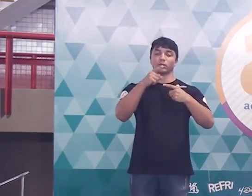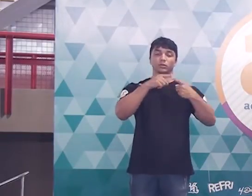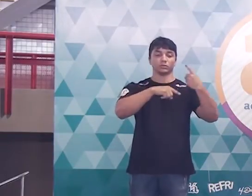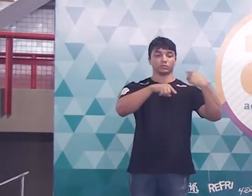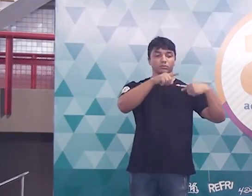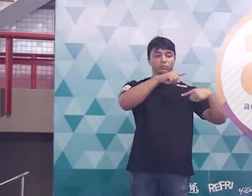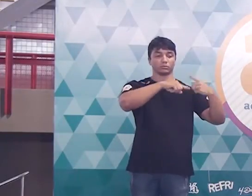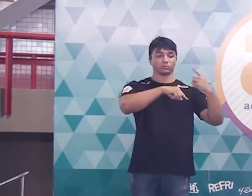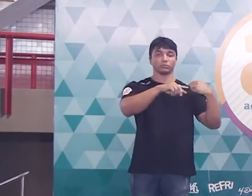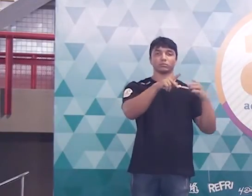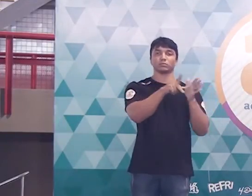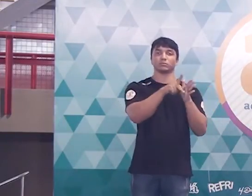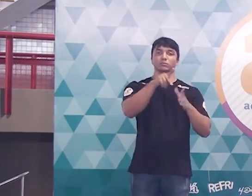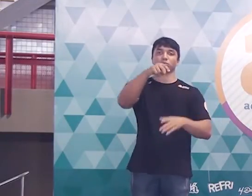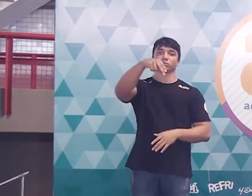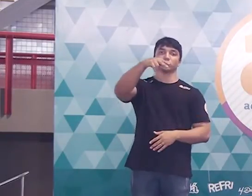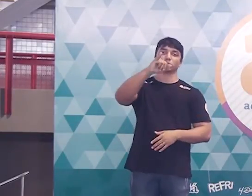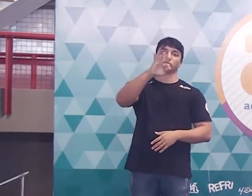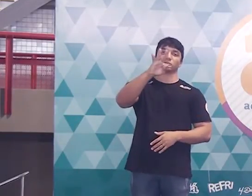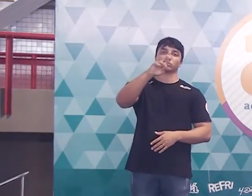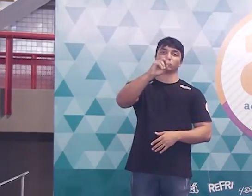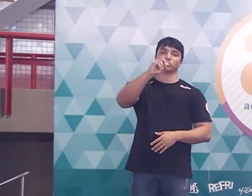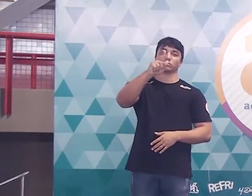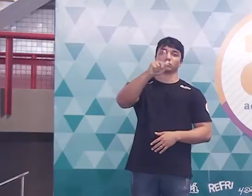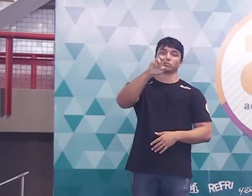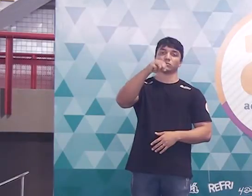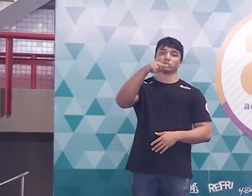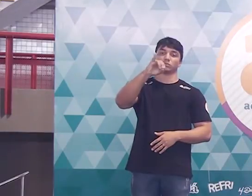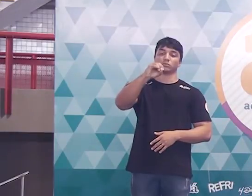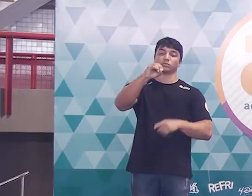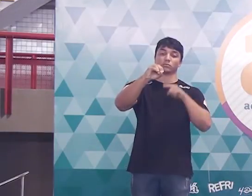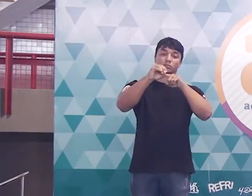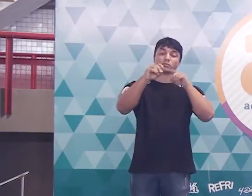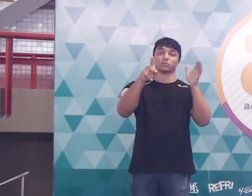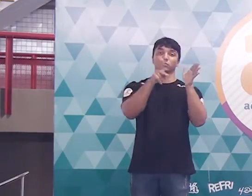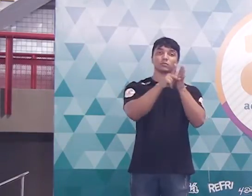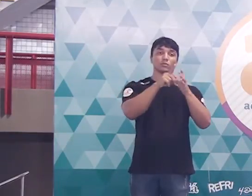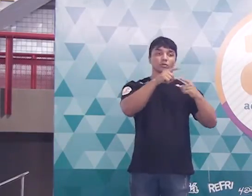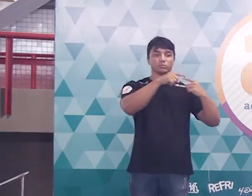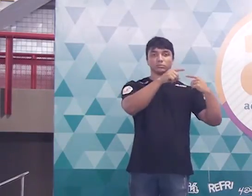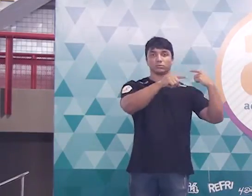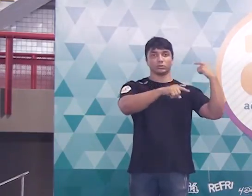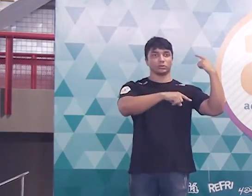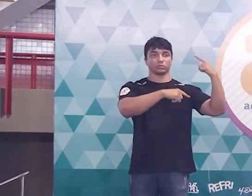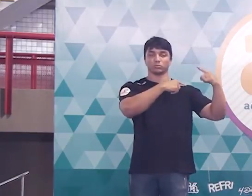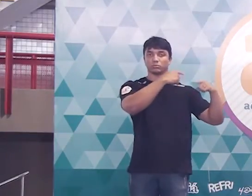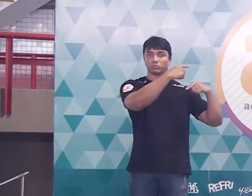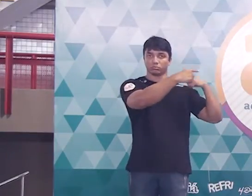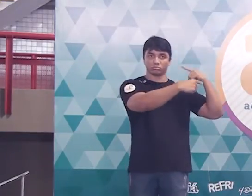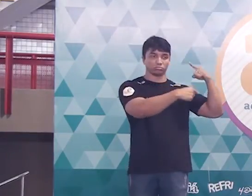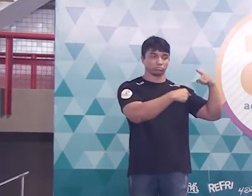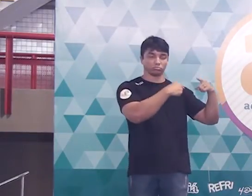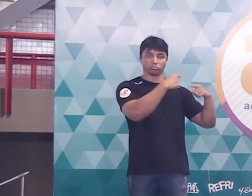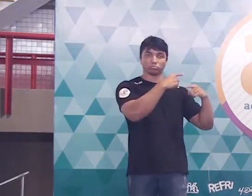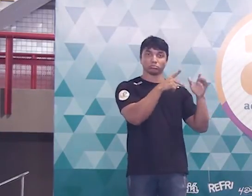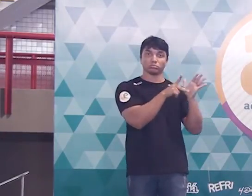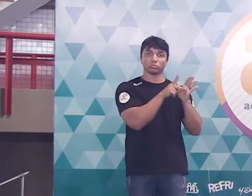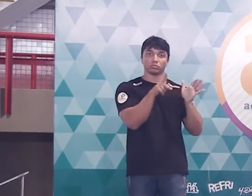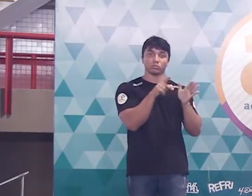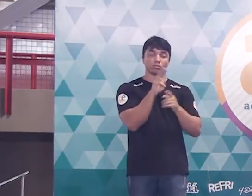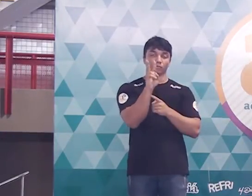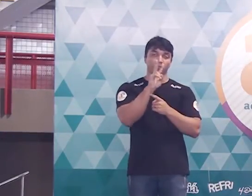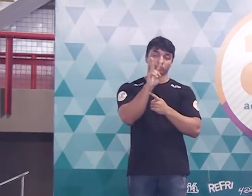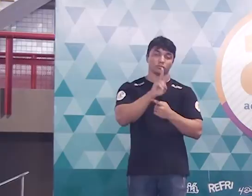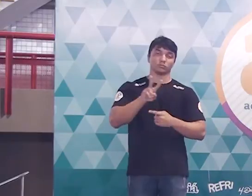do nitrogênio. Ciclo do nitrogênio. É o ciclo mais cobrado em provas de